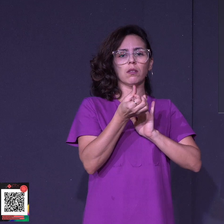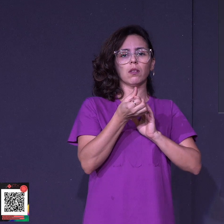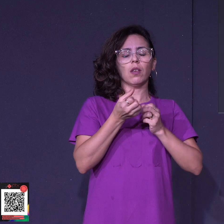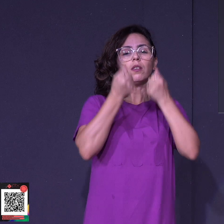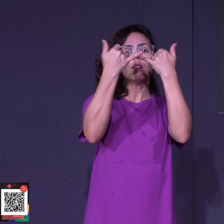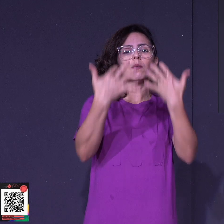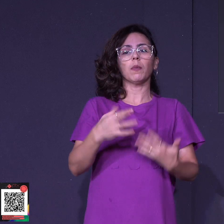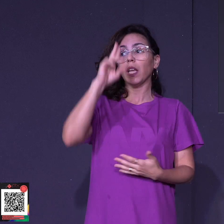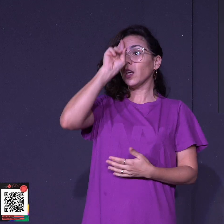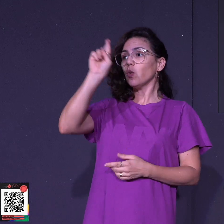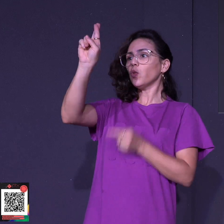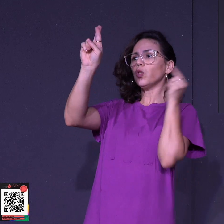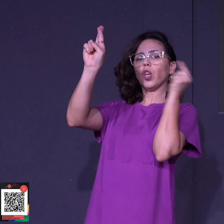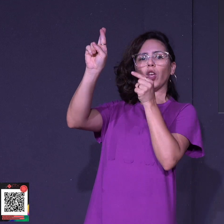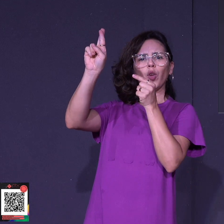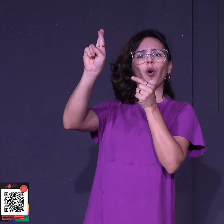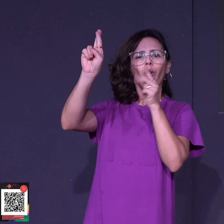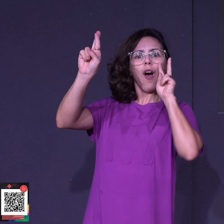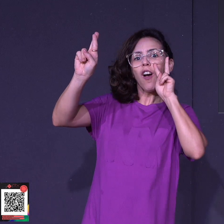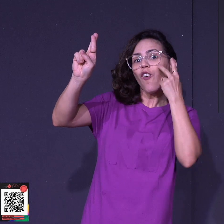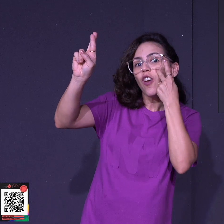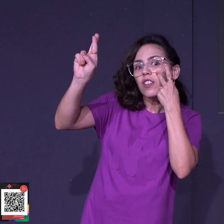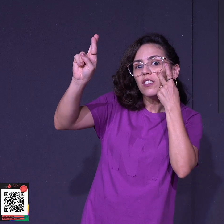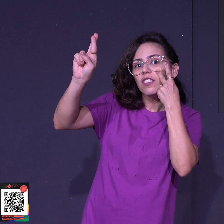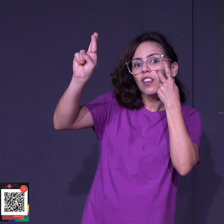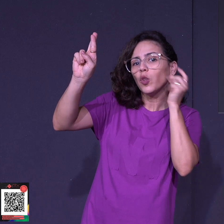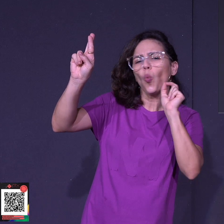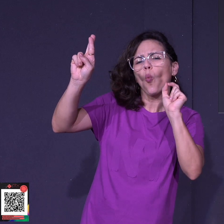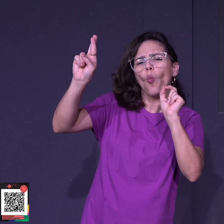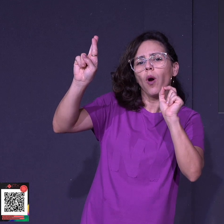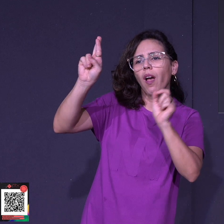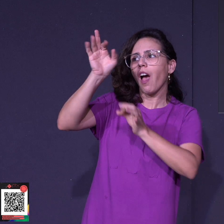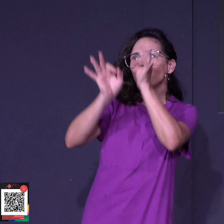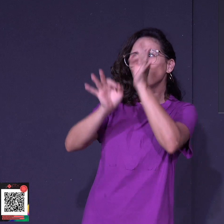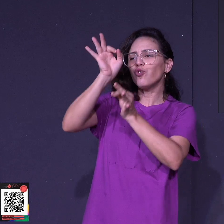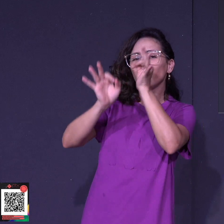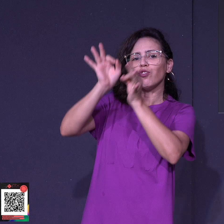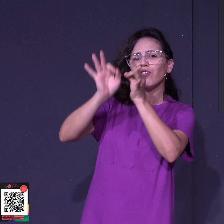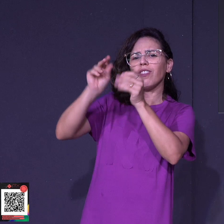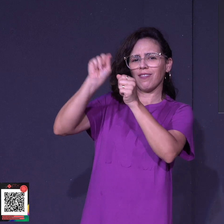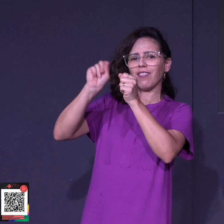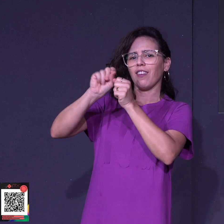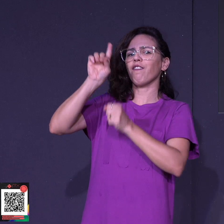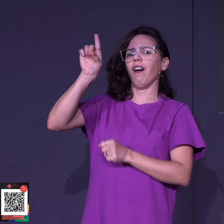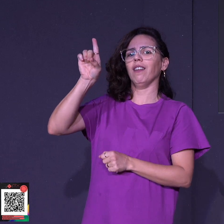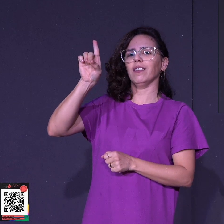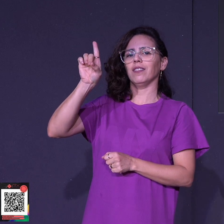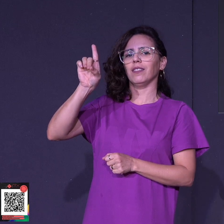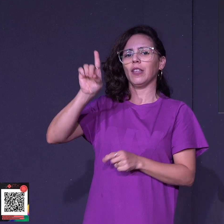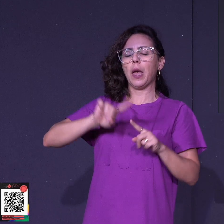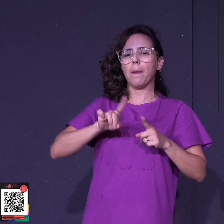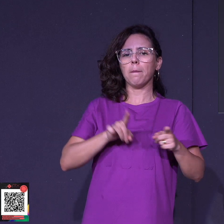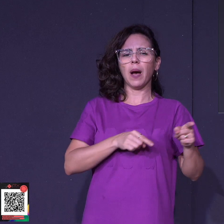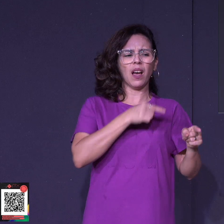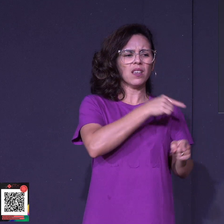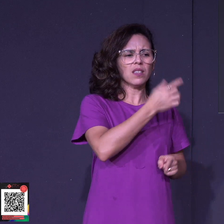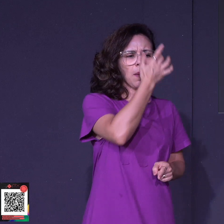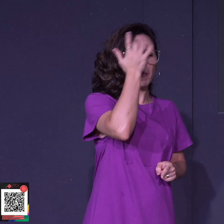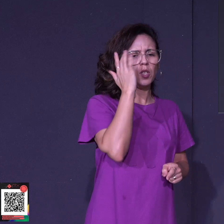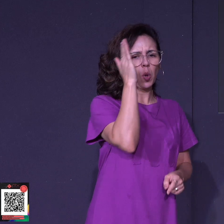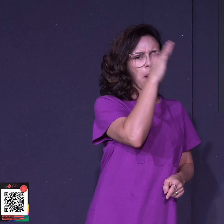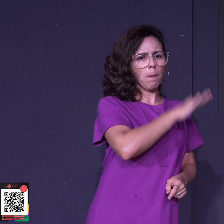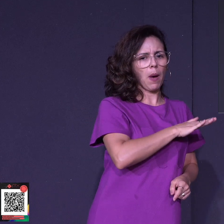pela justiça que executa. O ímpio cai na armadilha que ele mesmo